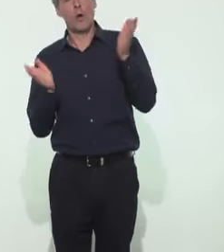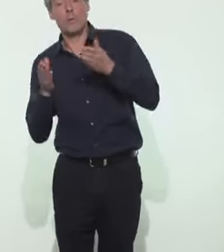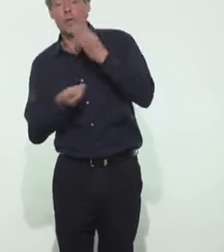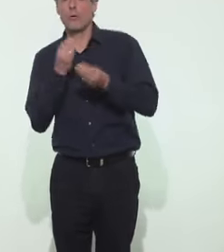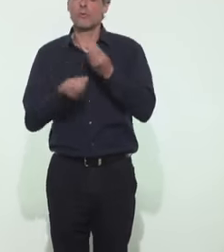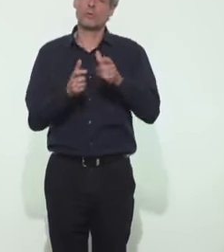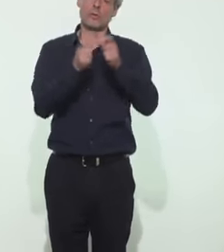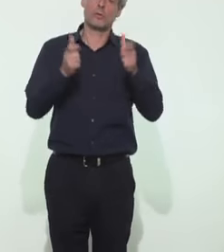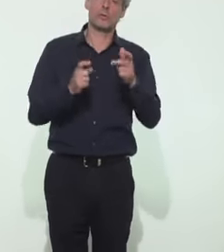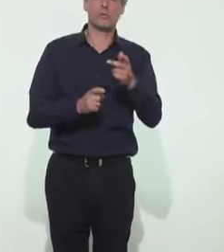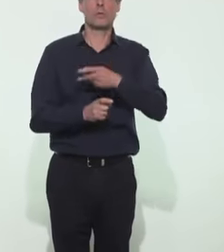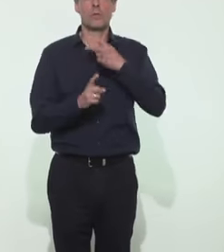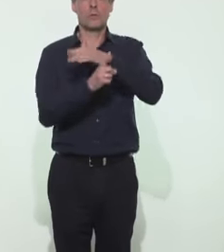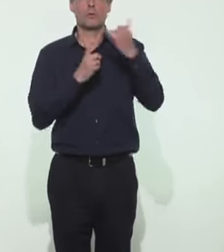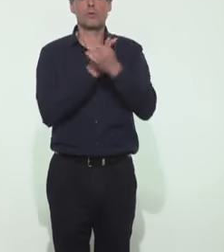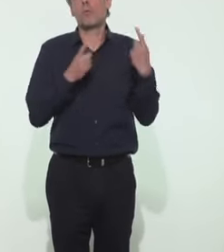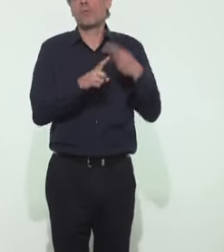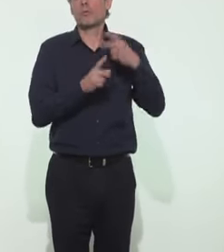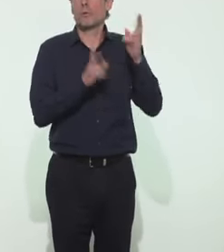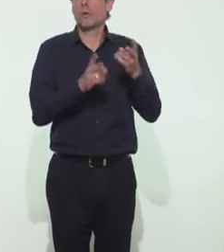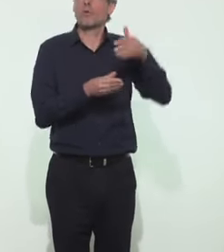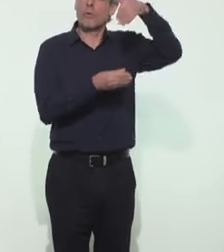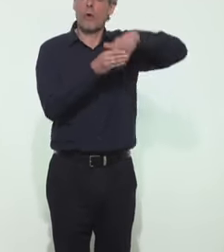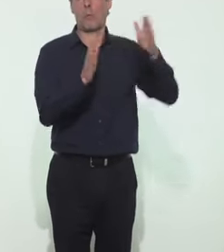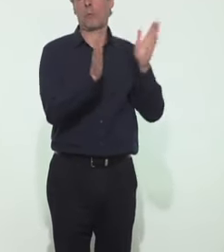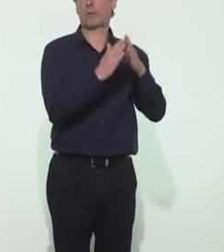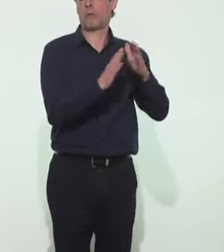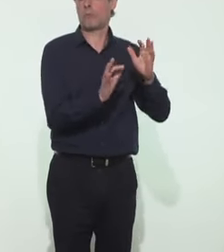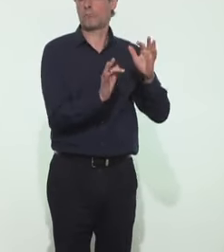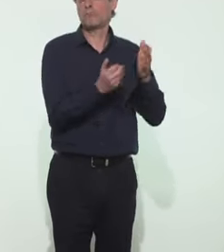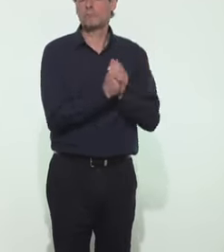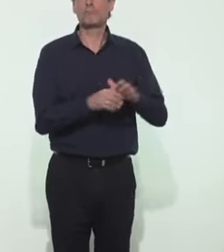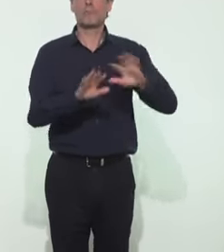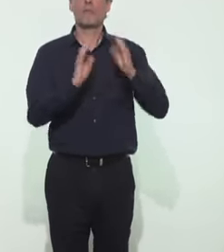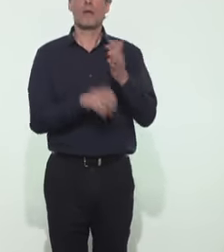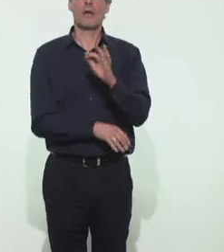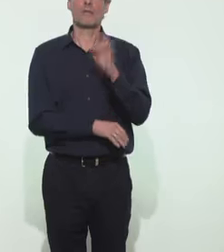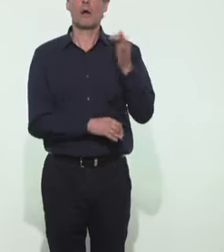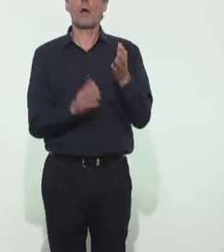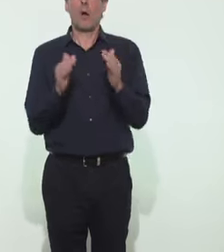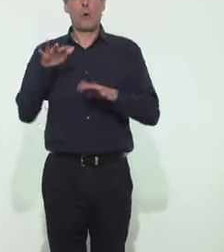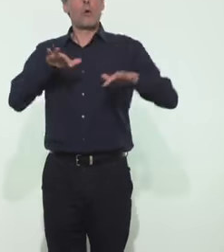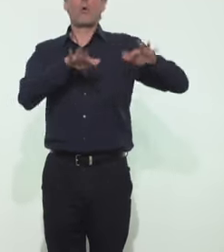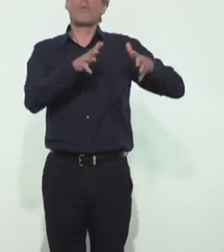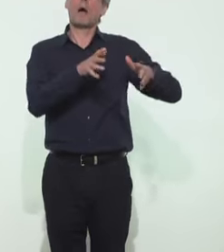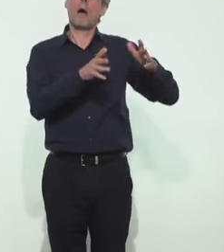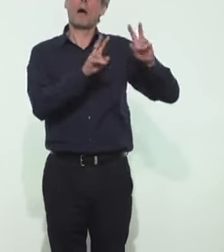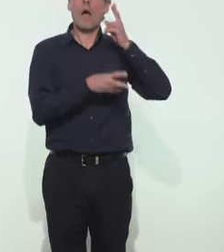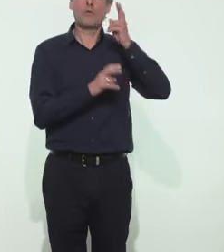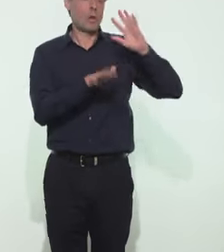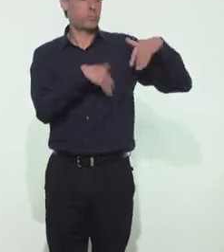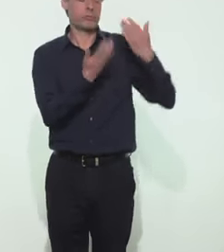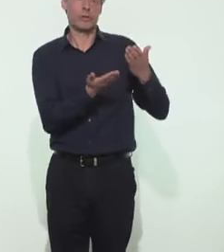institution et aux décès survenu à la maison à l'échelon national l'excès de décès par rapport à la mortalité attendue